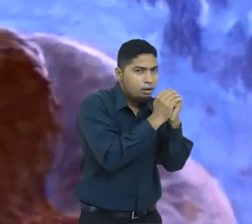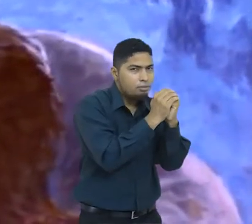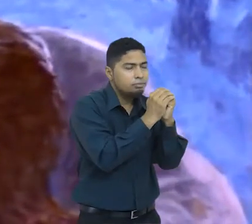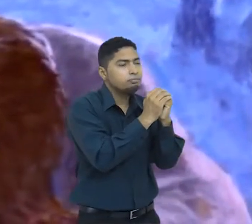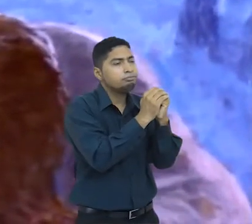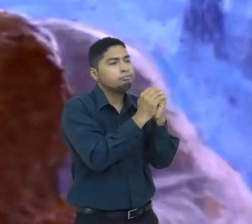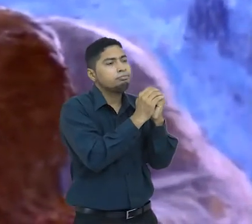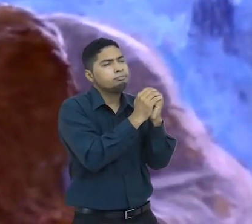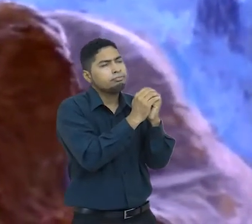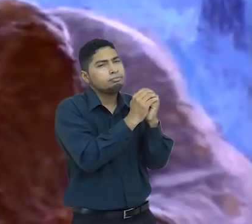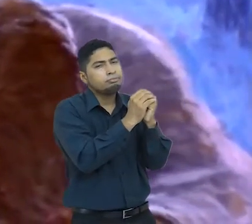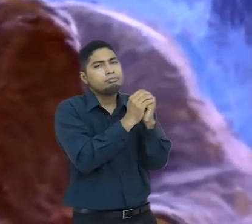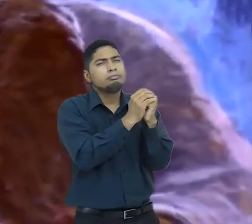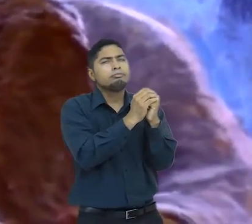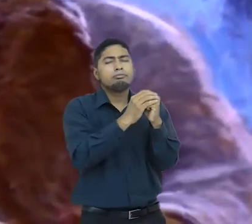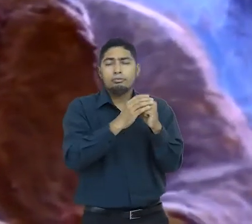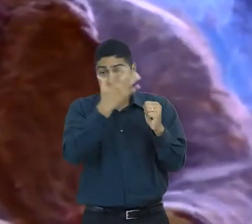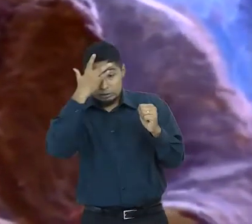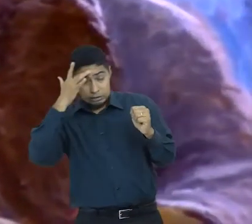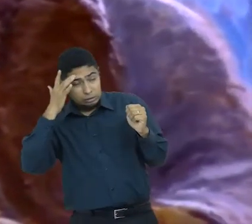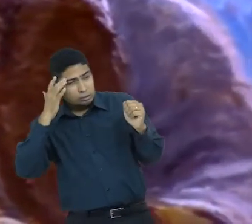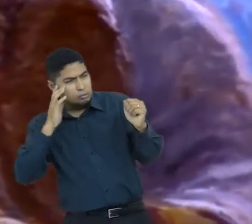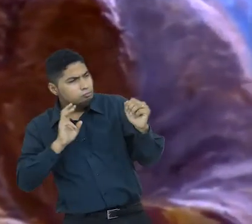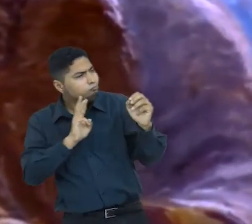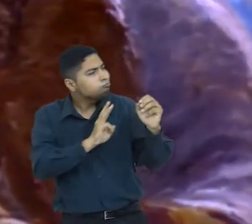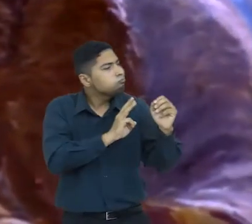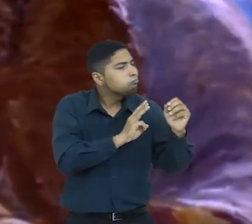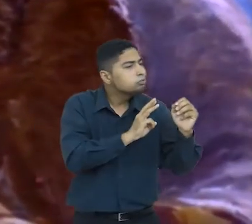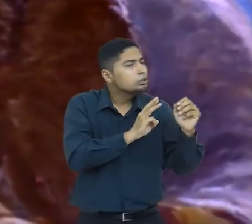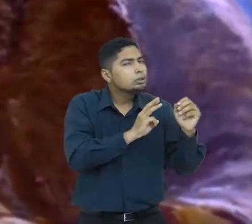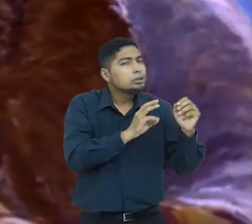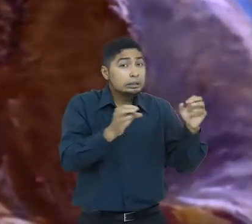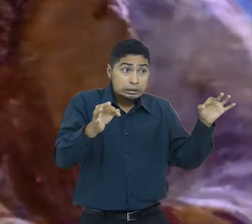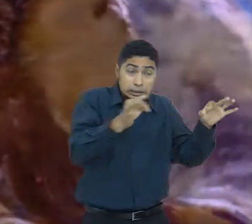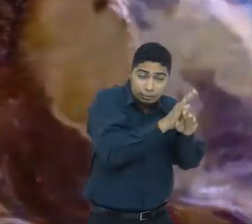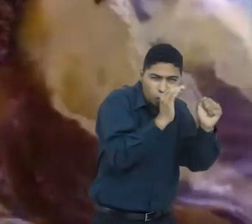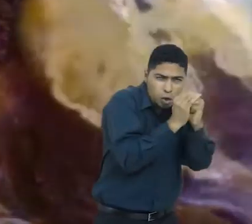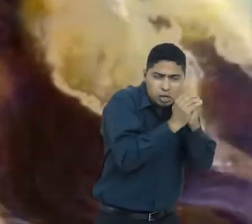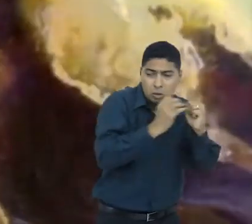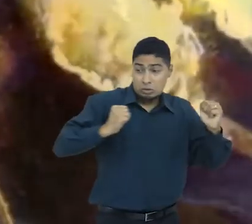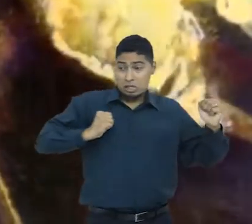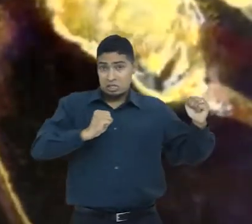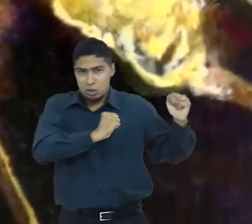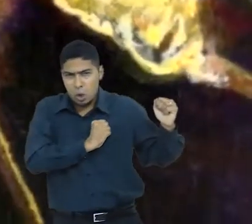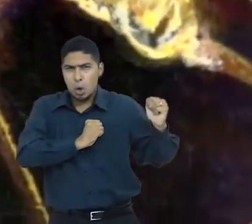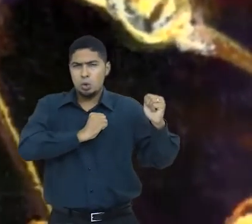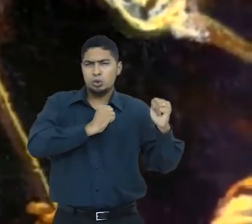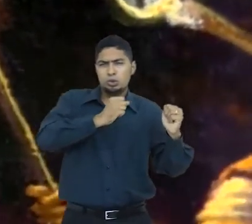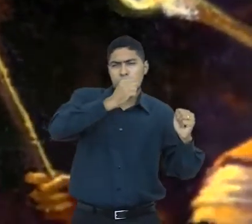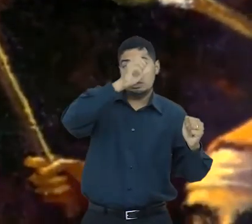Os discípulos o acompanharam a um lugar afastado. Depois de Jesus ter orado, os sacerdotes mais importantes, a guarda